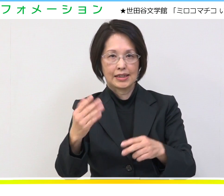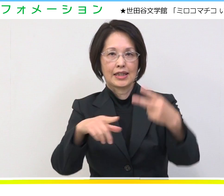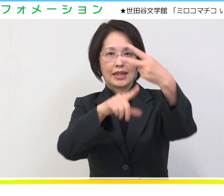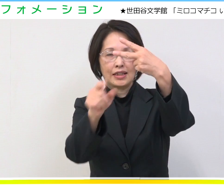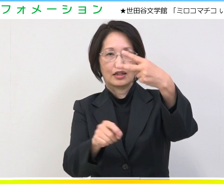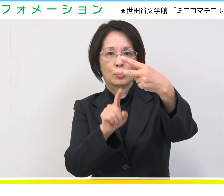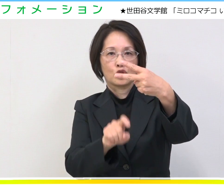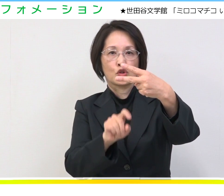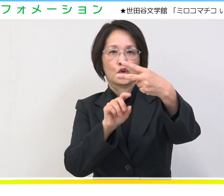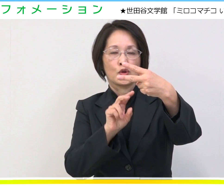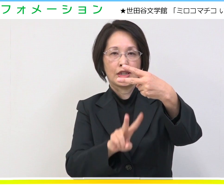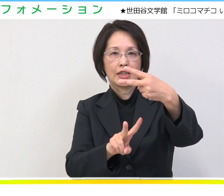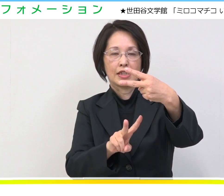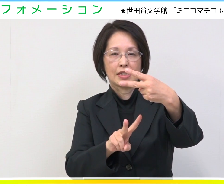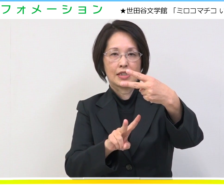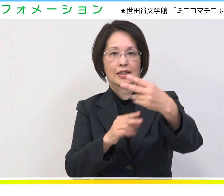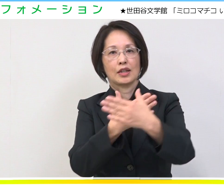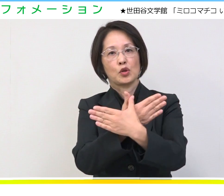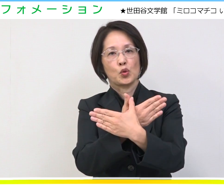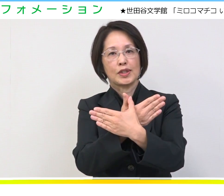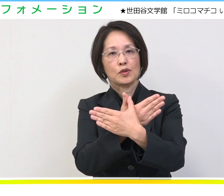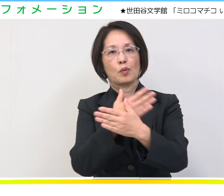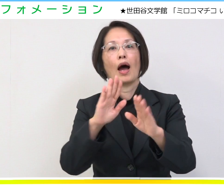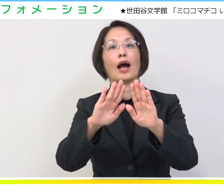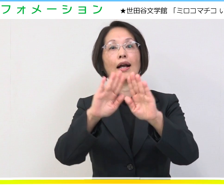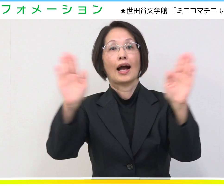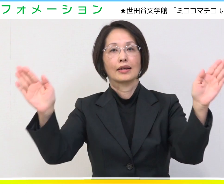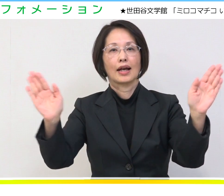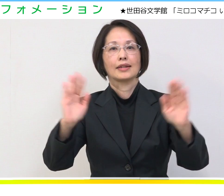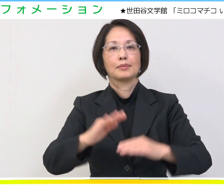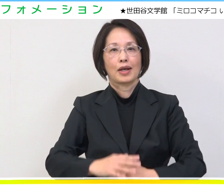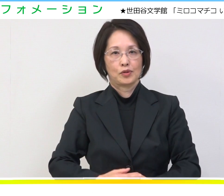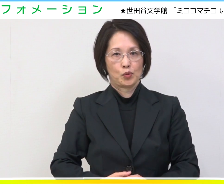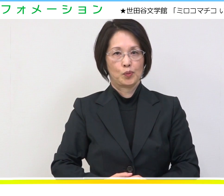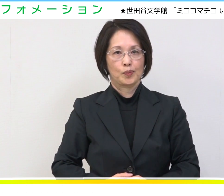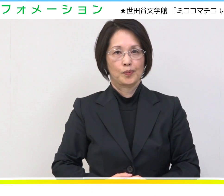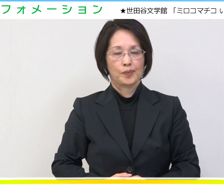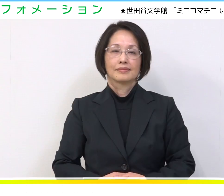12日休日は開館します